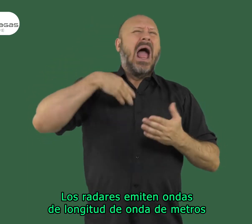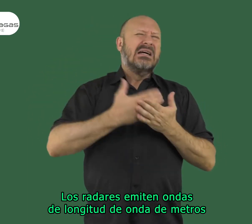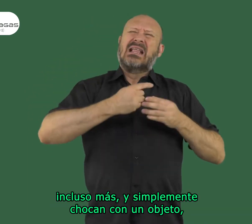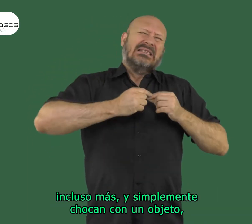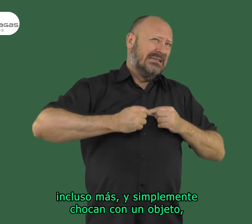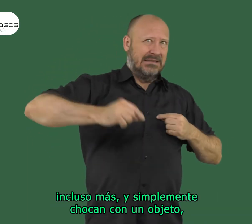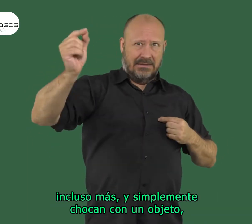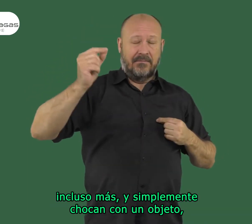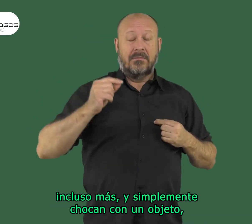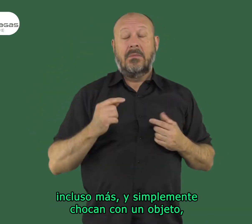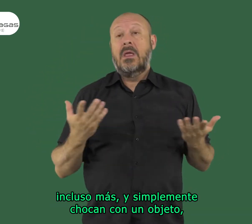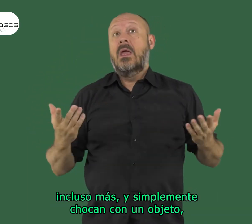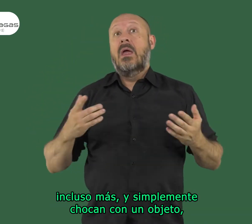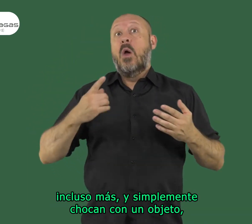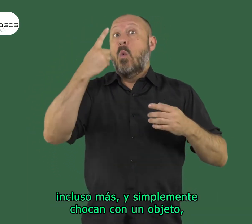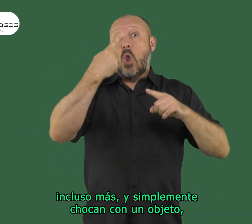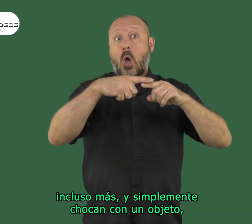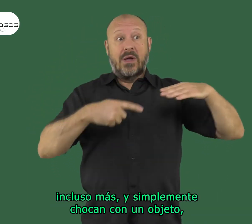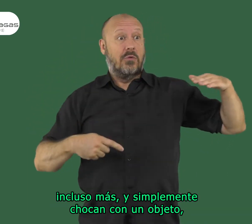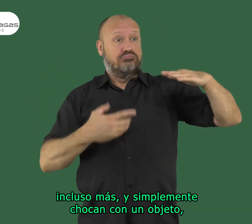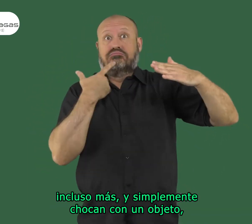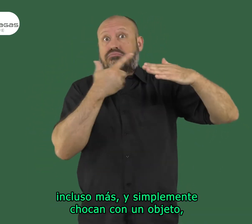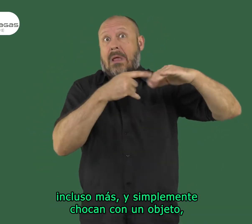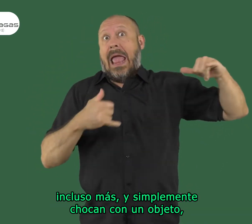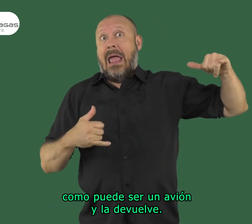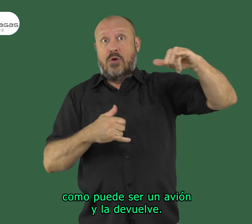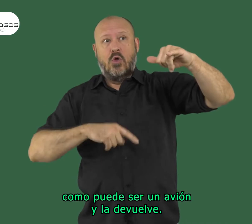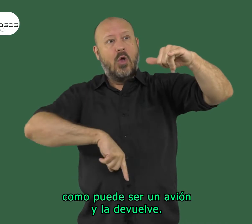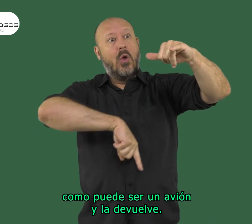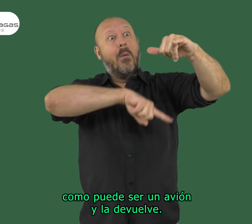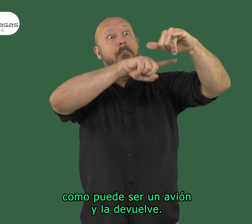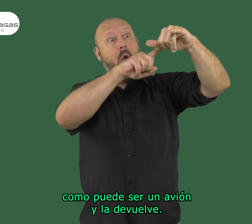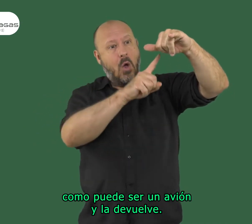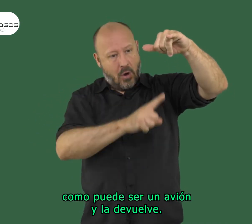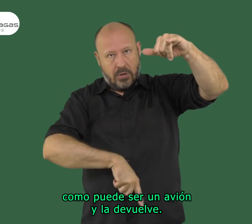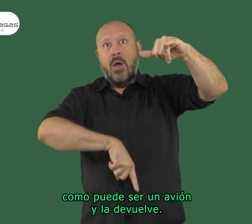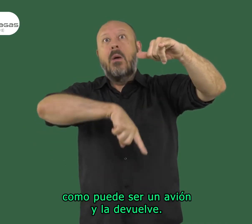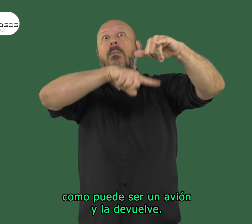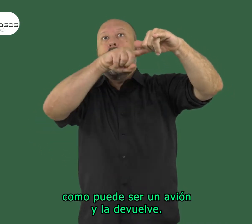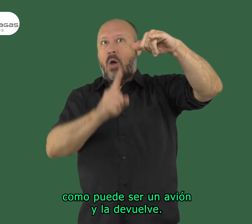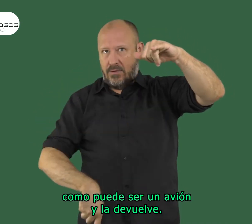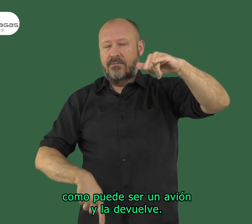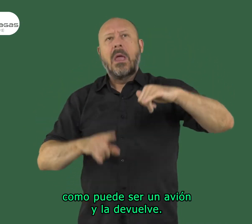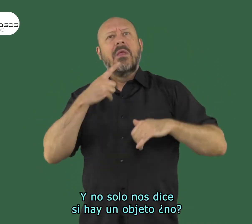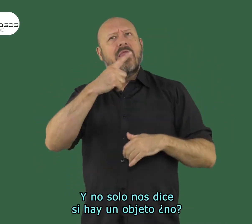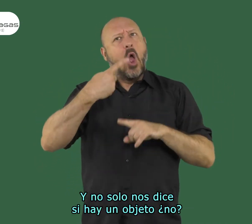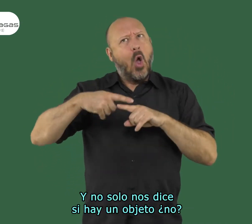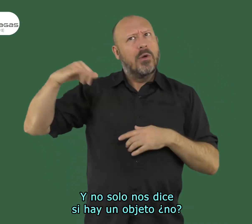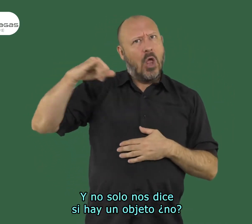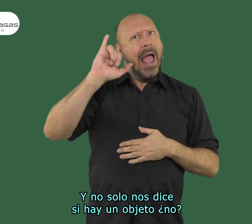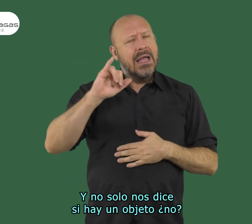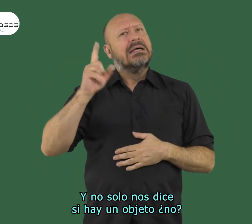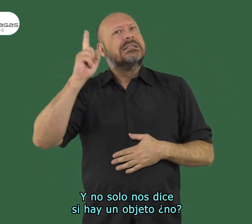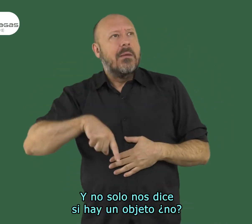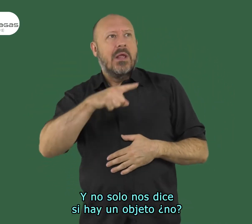onda de metros, incluso más, y simplemente chocan con un objeto, como puede ser un avión, y la devuelve. Y no solo nos